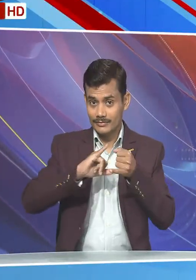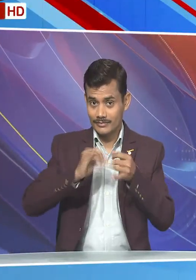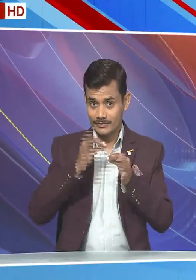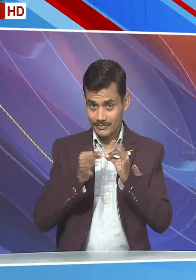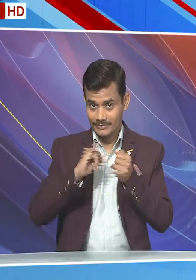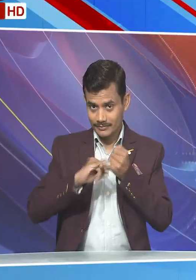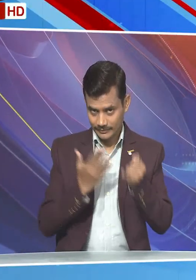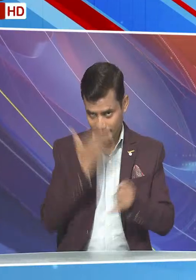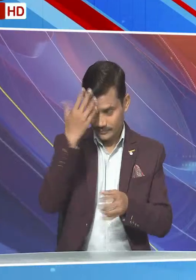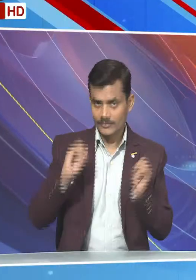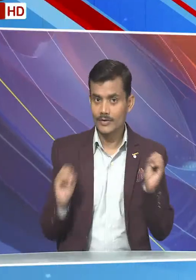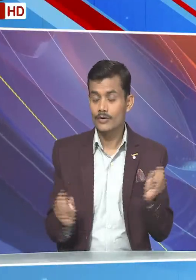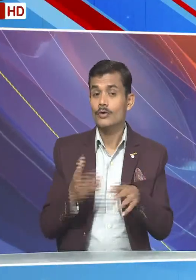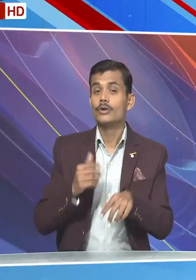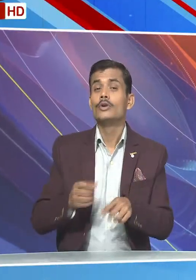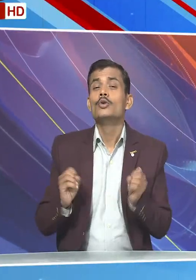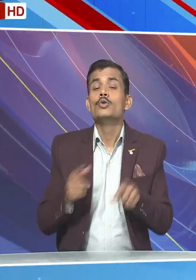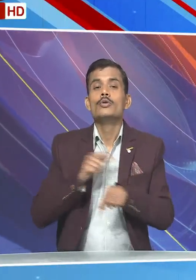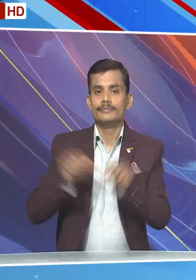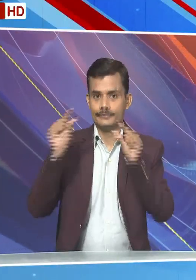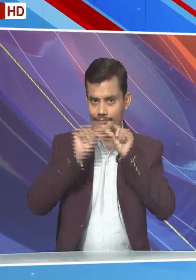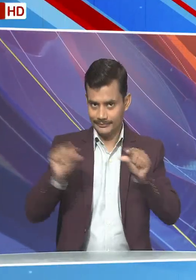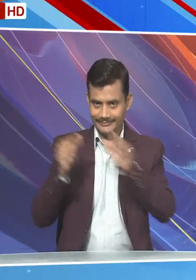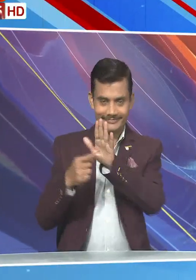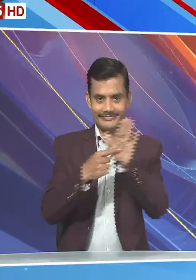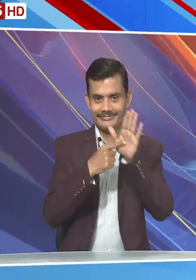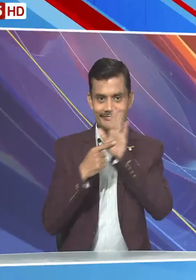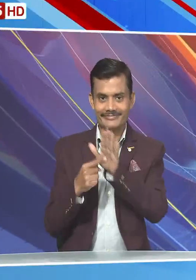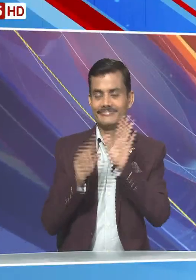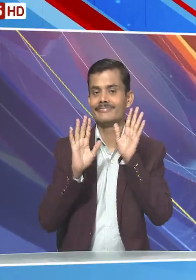शरद मुदगल। शुरुआत हेडलाइंस के साथ।